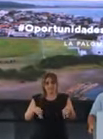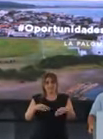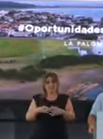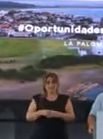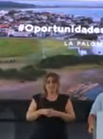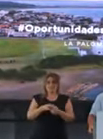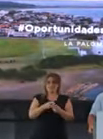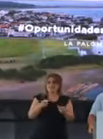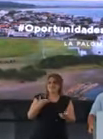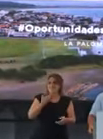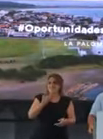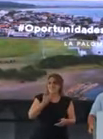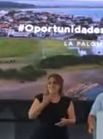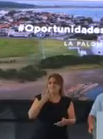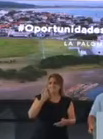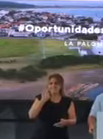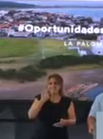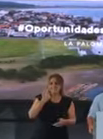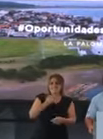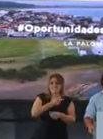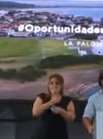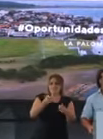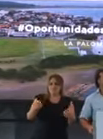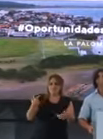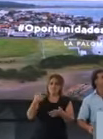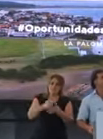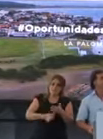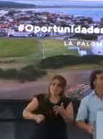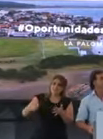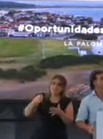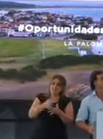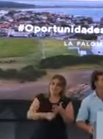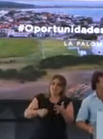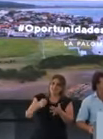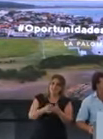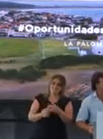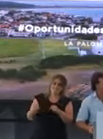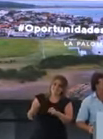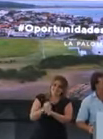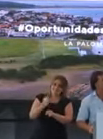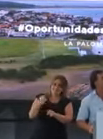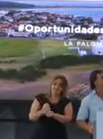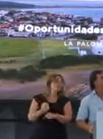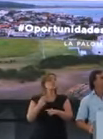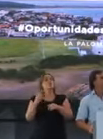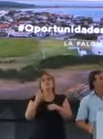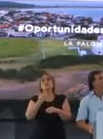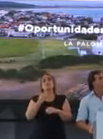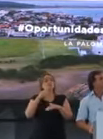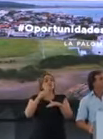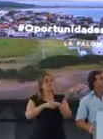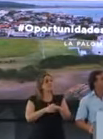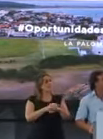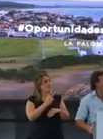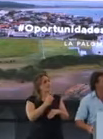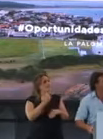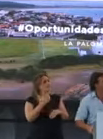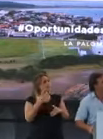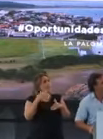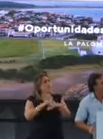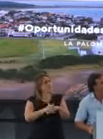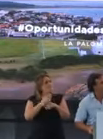Estas tantas caras que conozco de la militancia, de la amistad. Hay dos o tres amigos